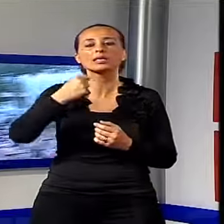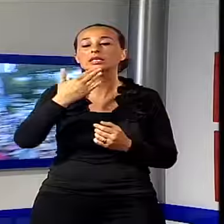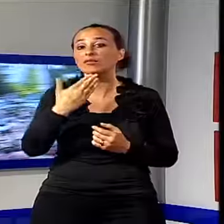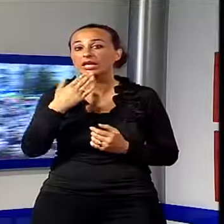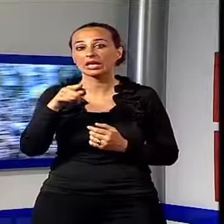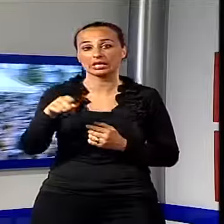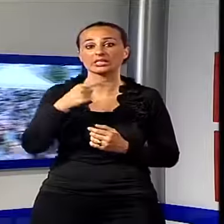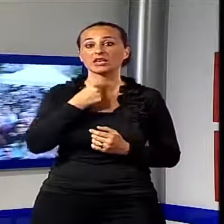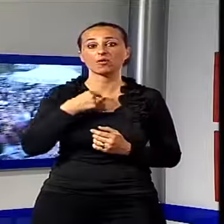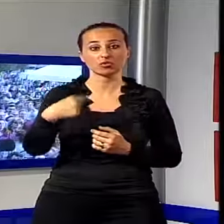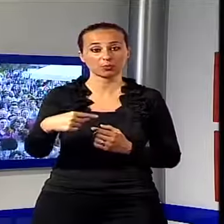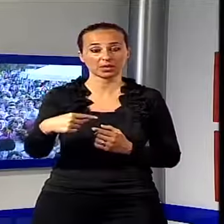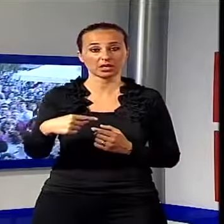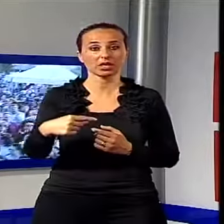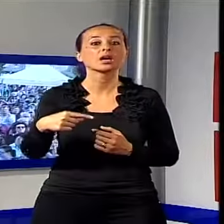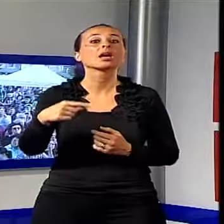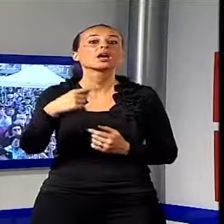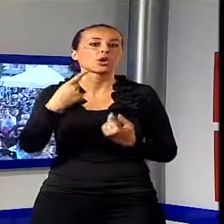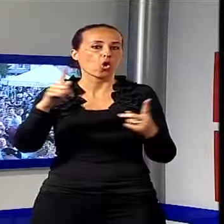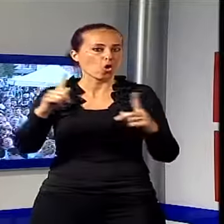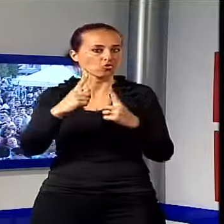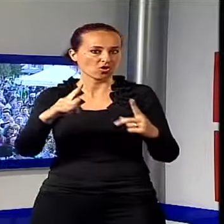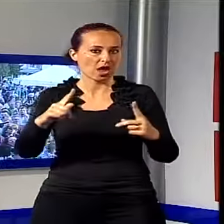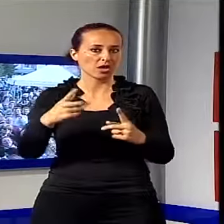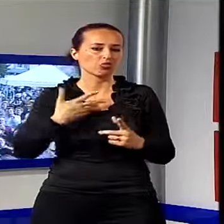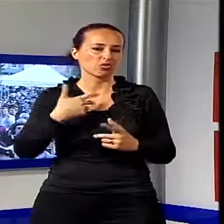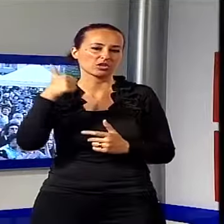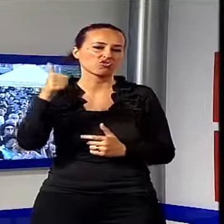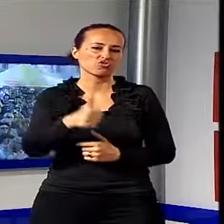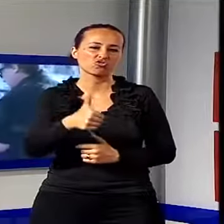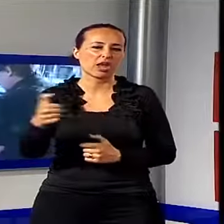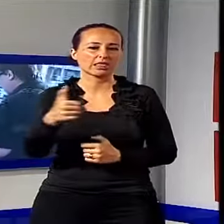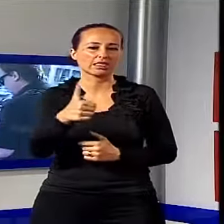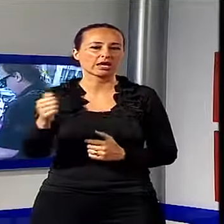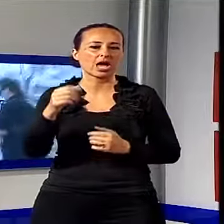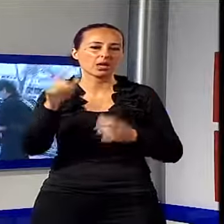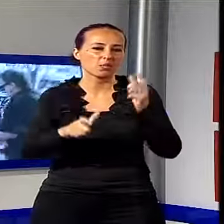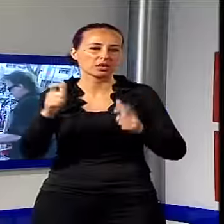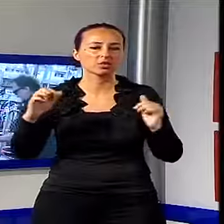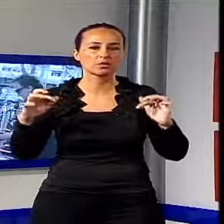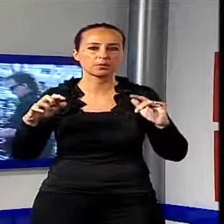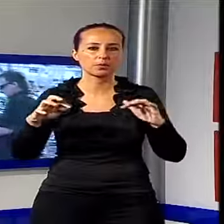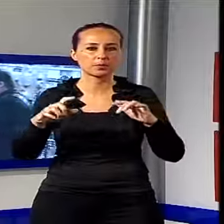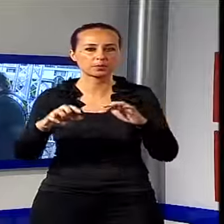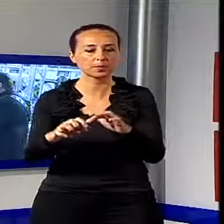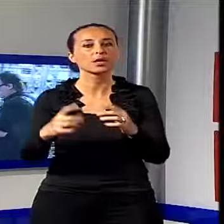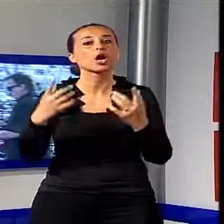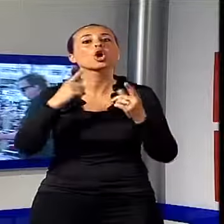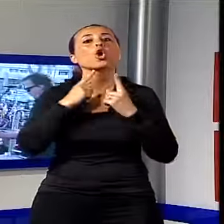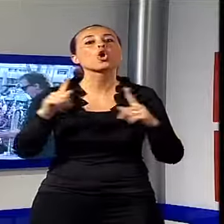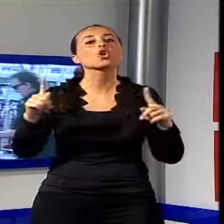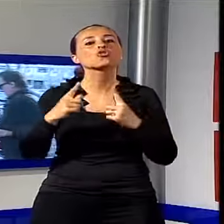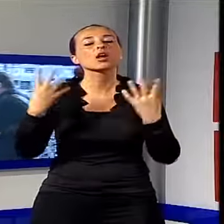di persone in piazza Aldomoro il concerto di Danilo Sacco organizzato dal comune di Capannori per celebrare il 25 aprile.